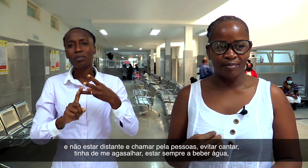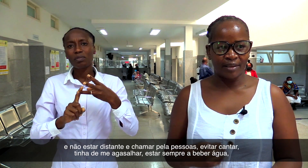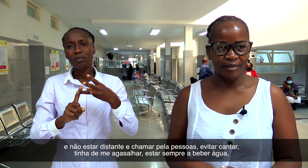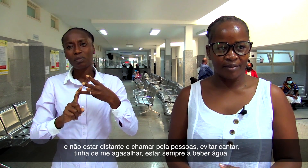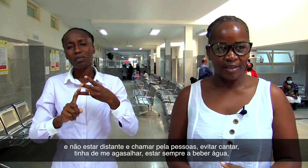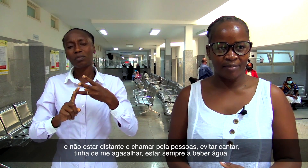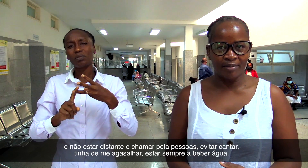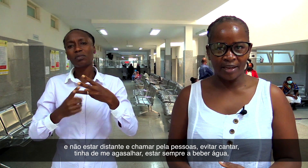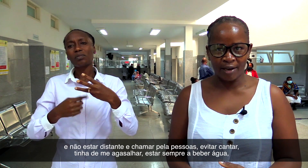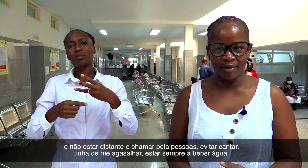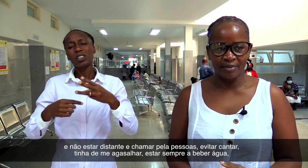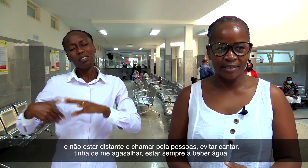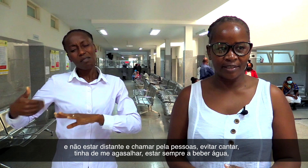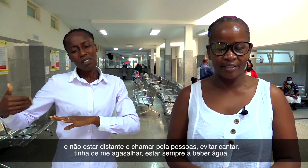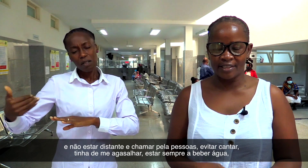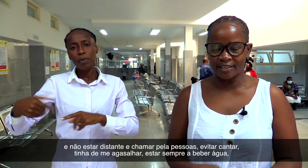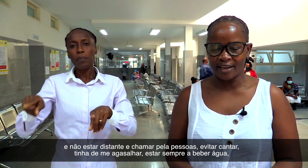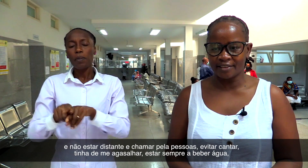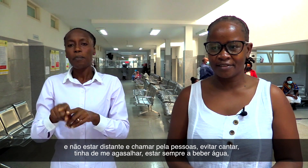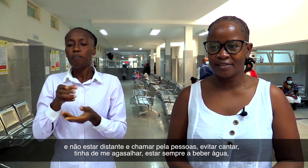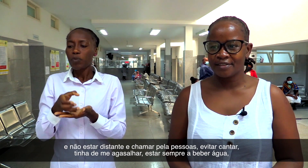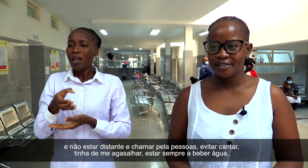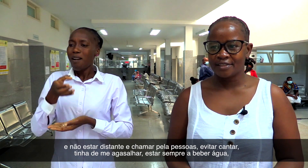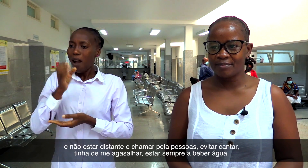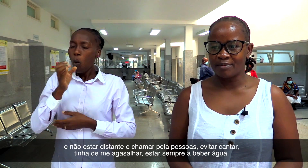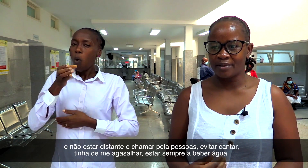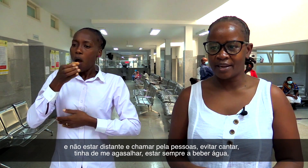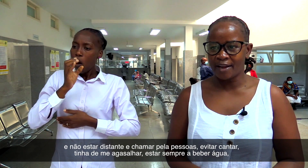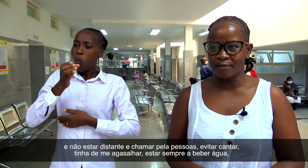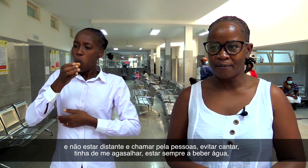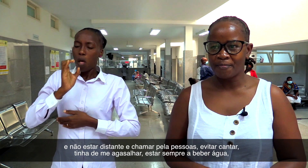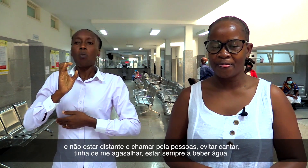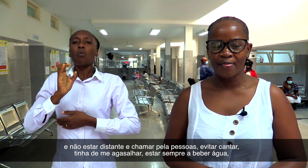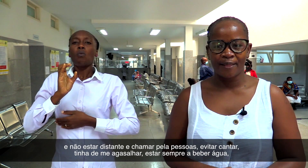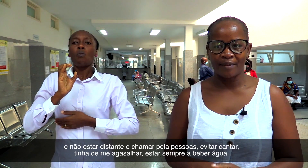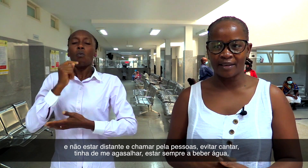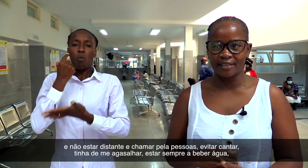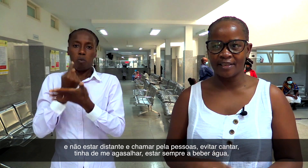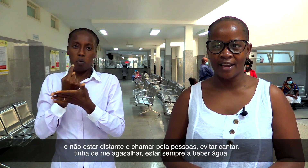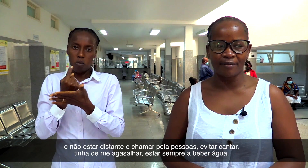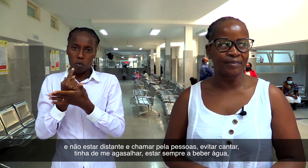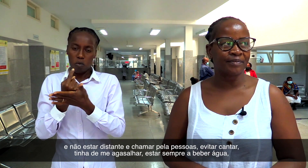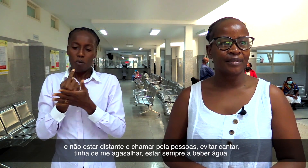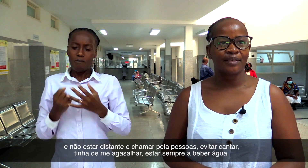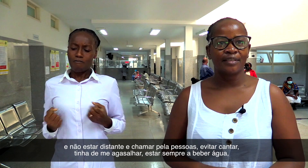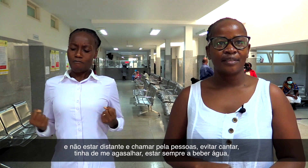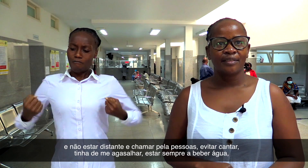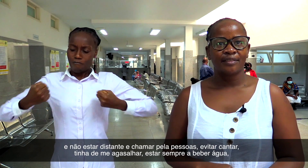Estar sempre a beber água, me hidratar, sempre a beber água, agasalhar